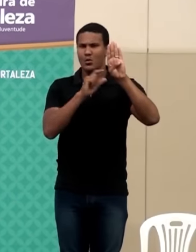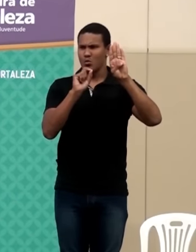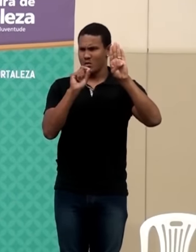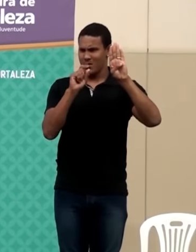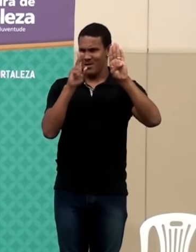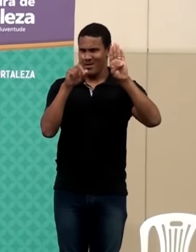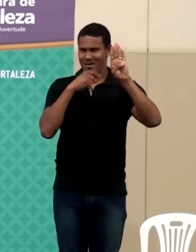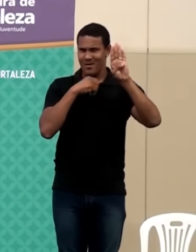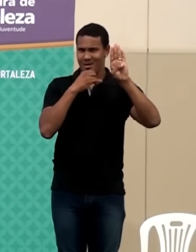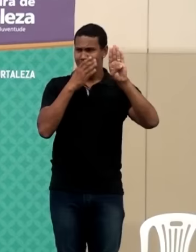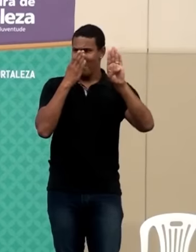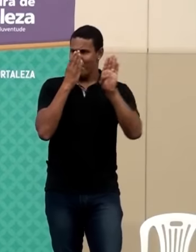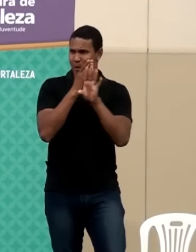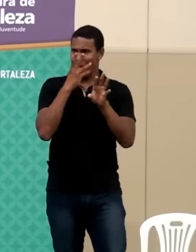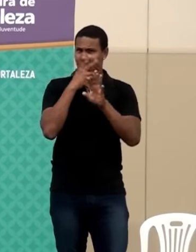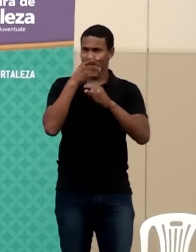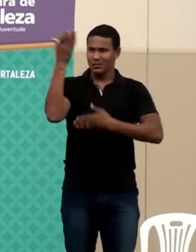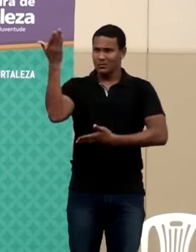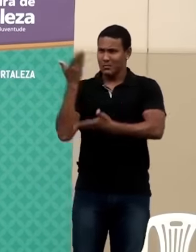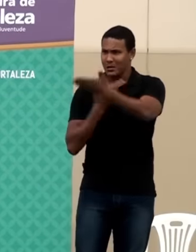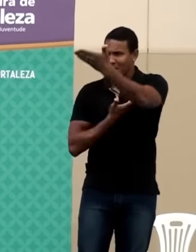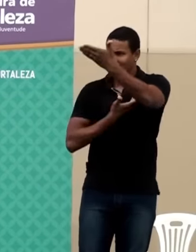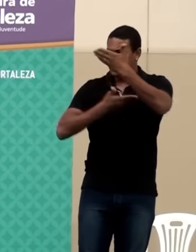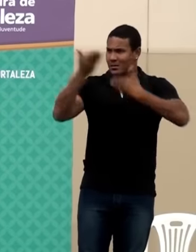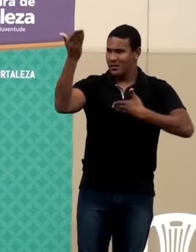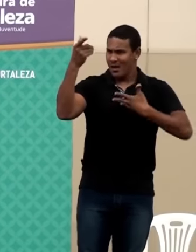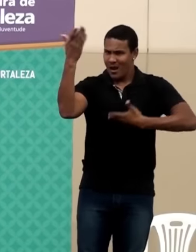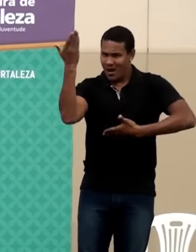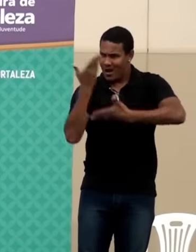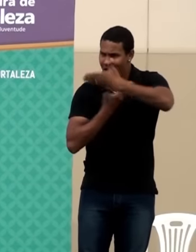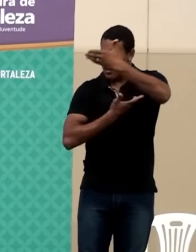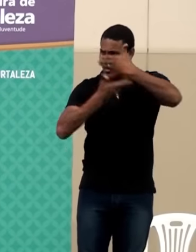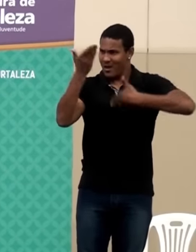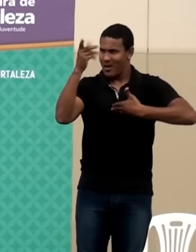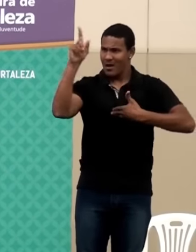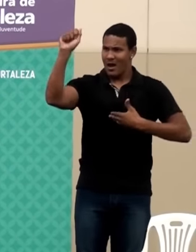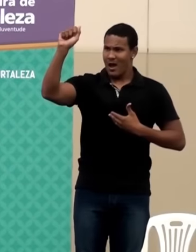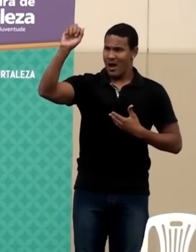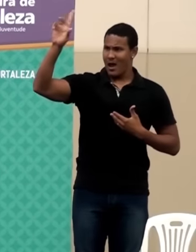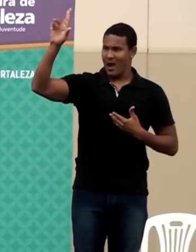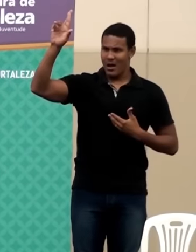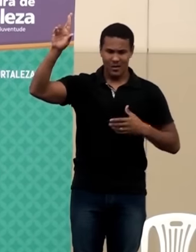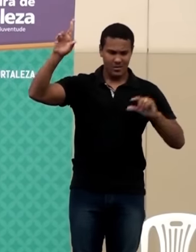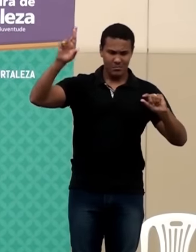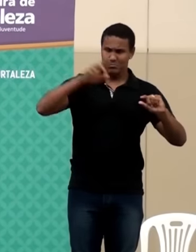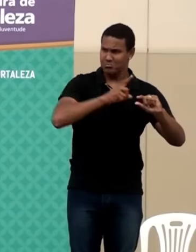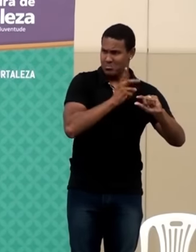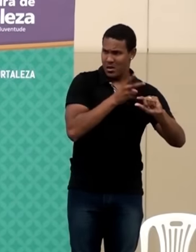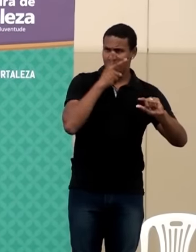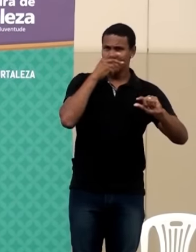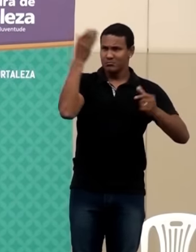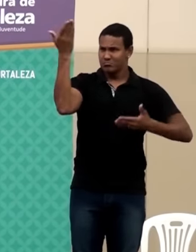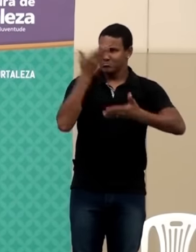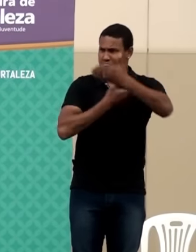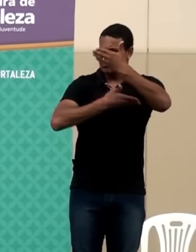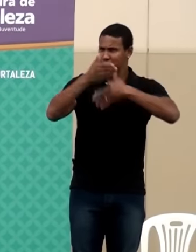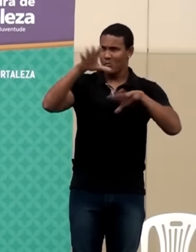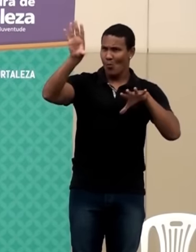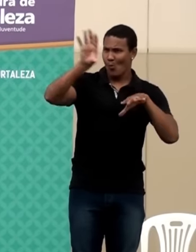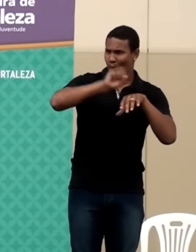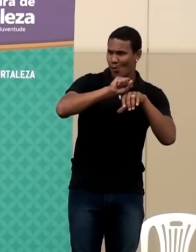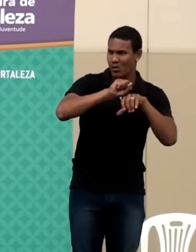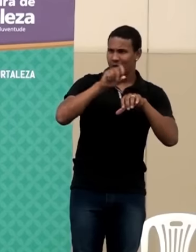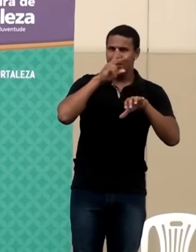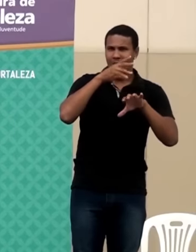fosse uma fusão, ele teria que passar para o estado líquido. Ele não vai para o estado líquido. A pedrinha permanece lá, mas vai absorvendo